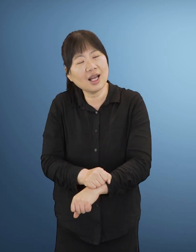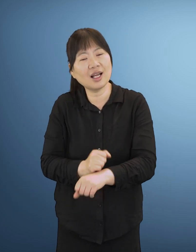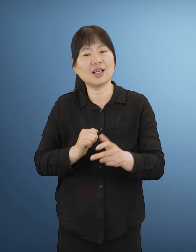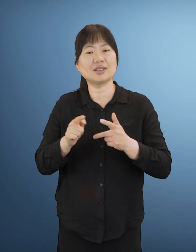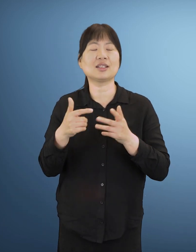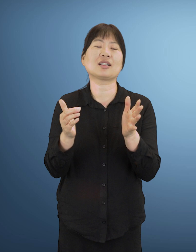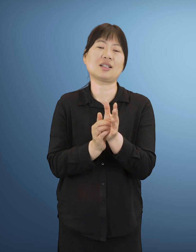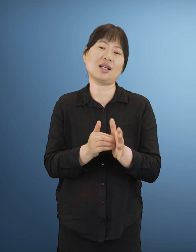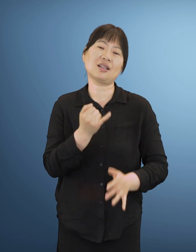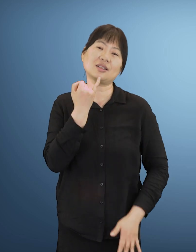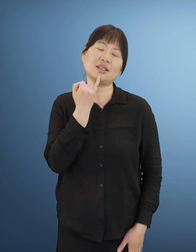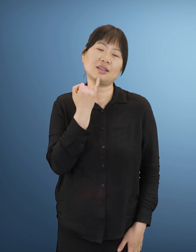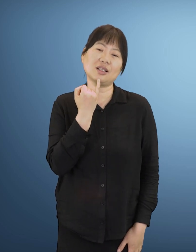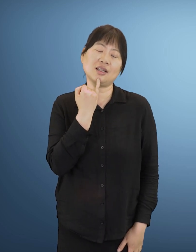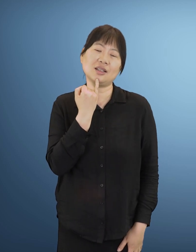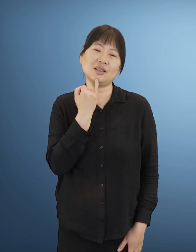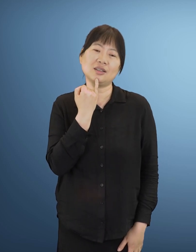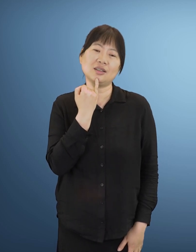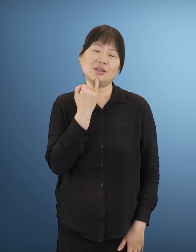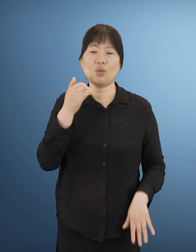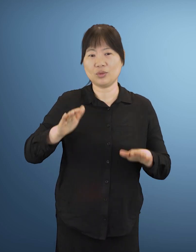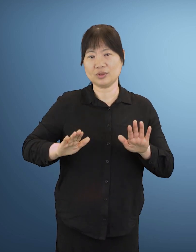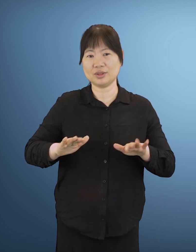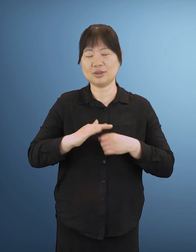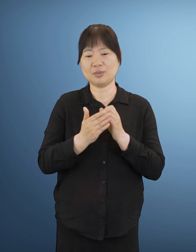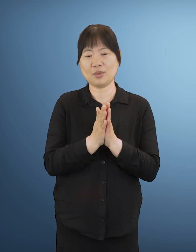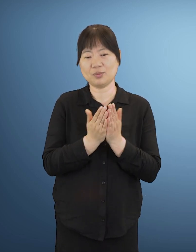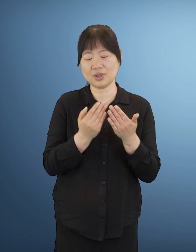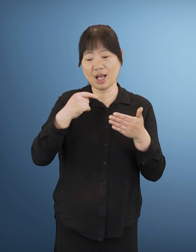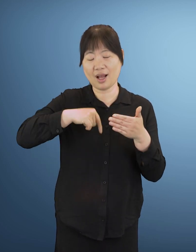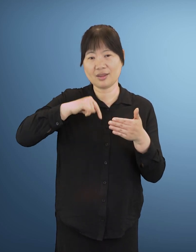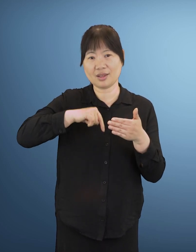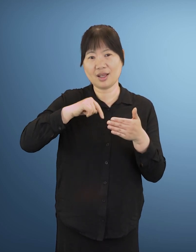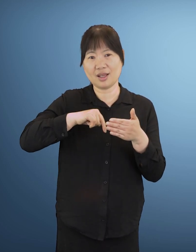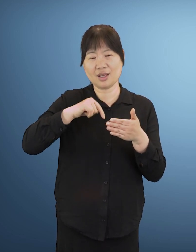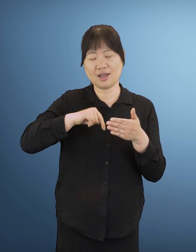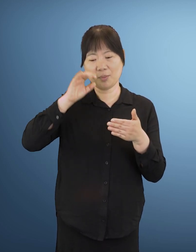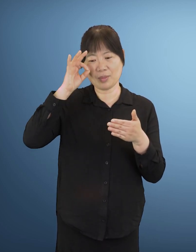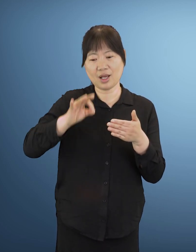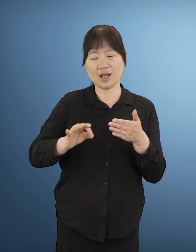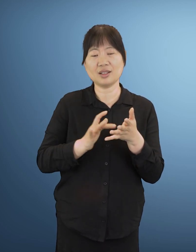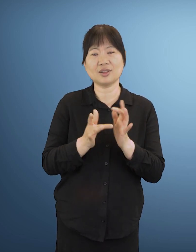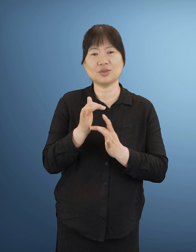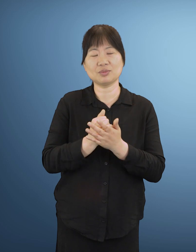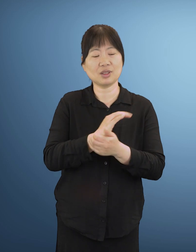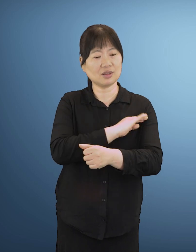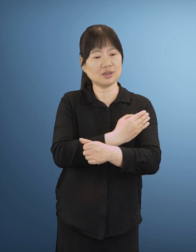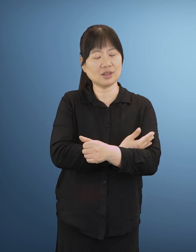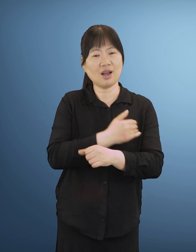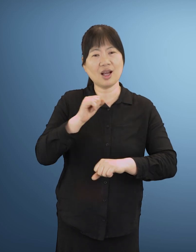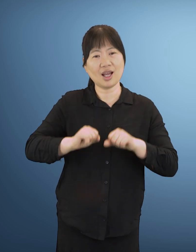이해가 되는데 오늘 본문 안에서만 보면 예수님이